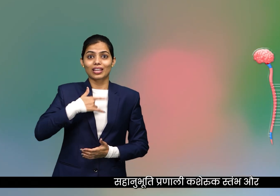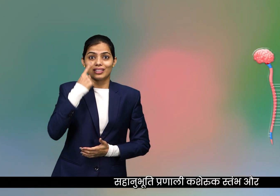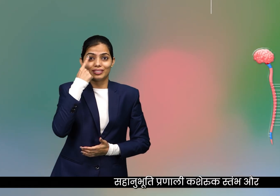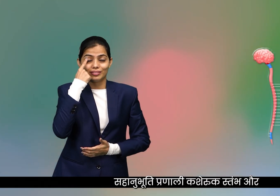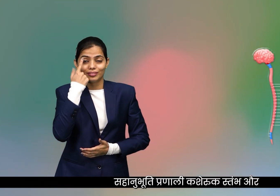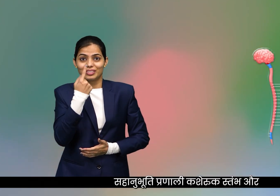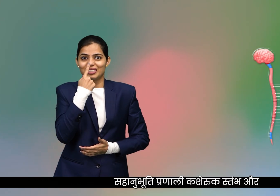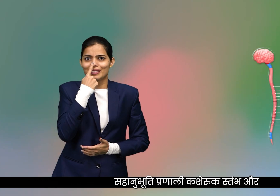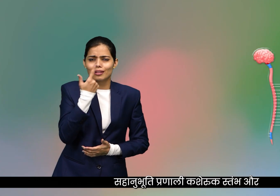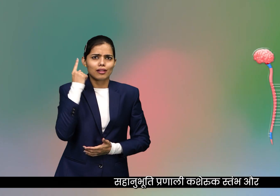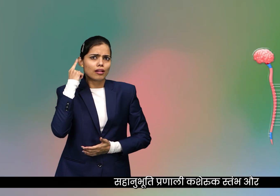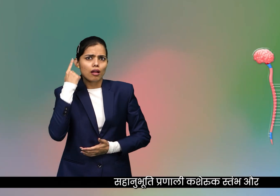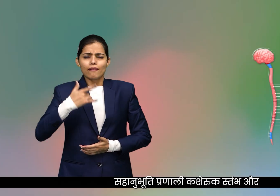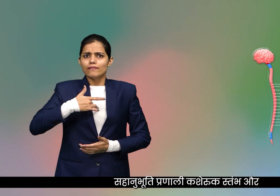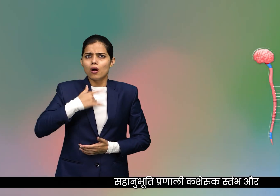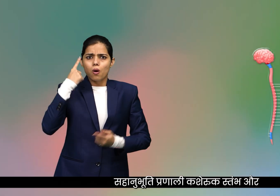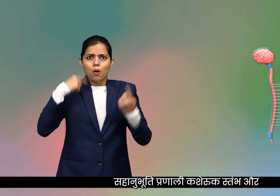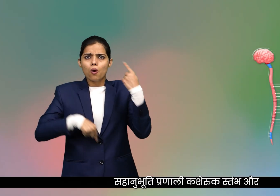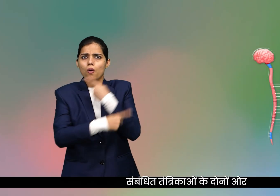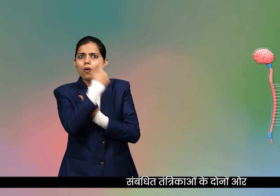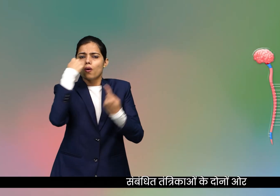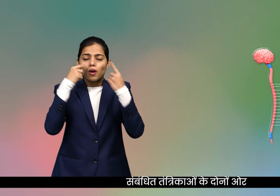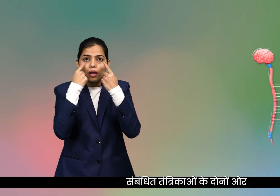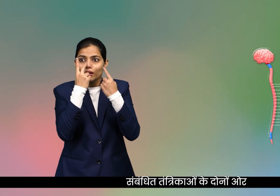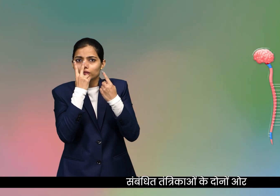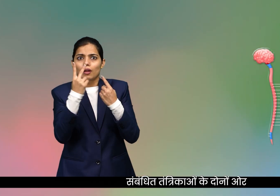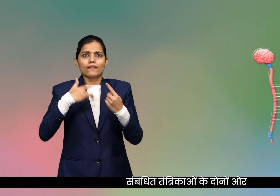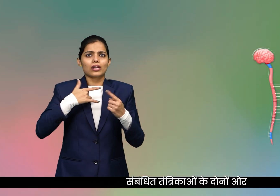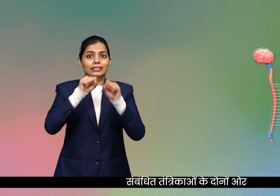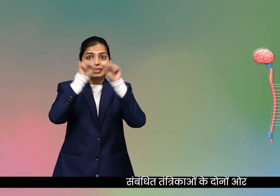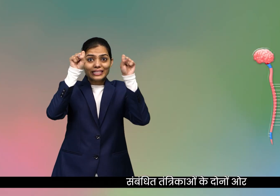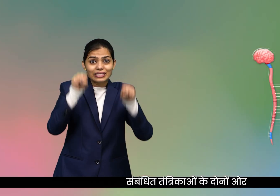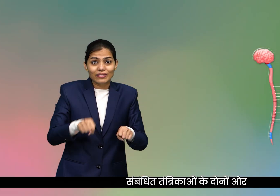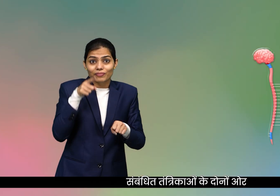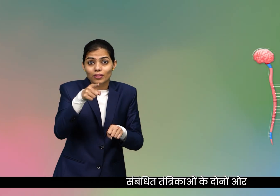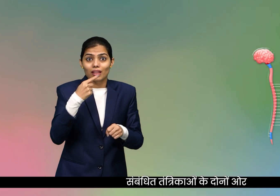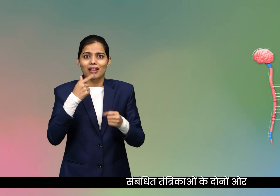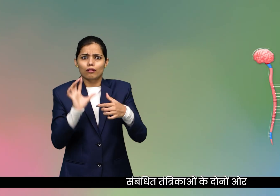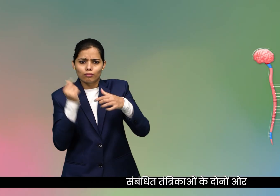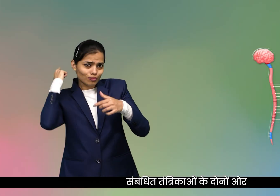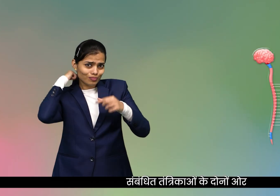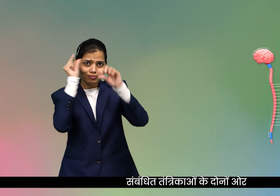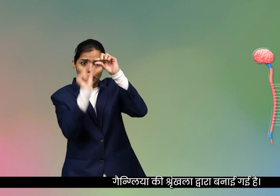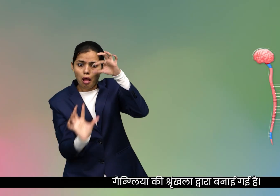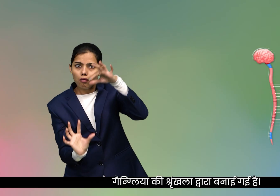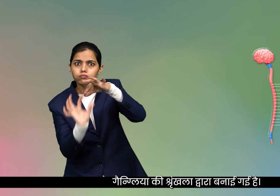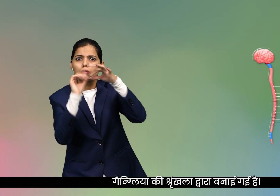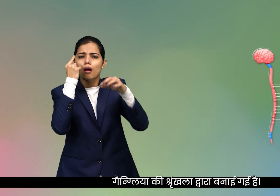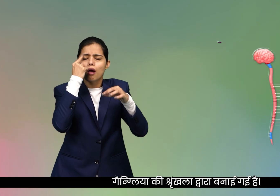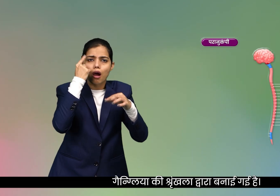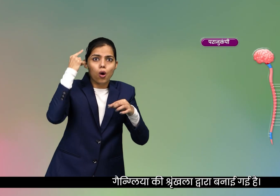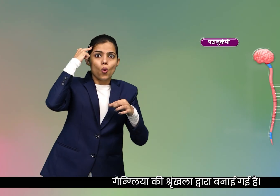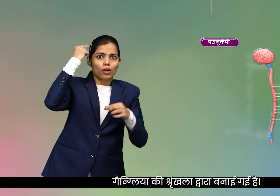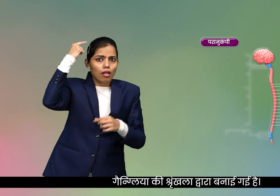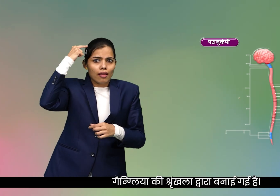सहानुभूति प्रणाली कोशेरुक स्तंभ और संबंधित तंत्रिकाओं के दोनों ओर गैंग्लिया